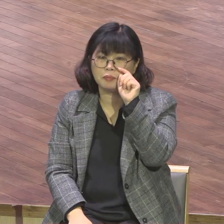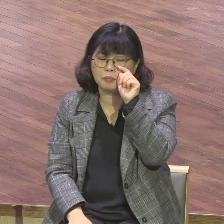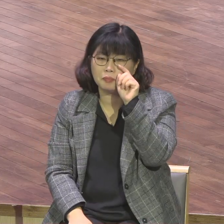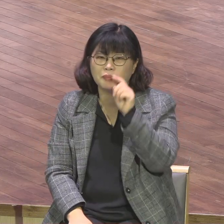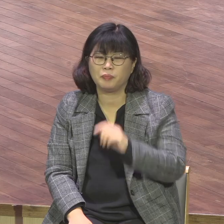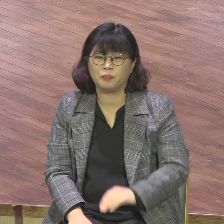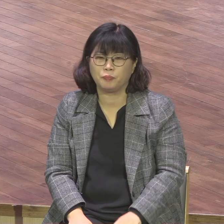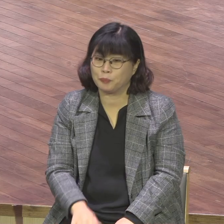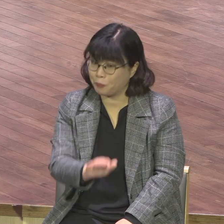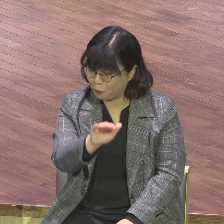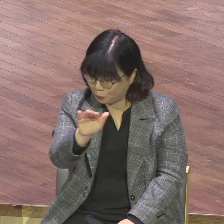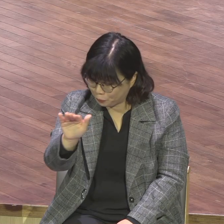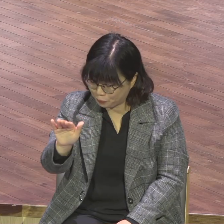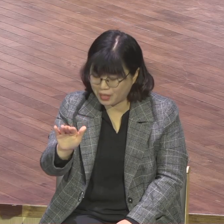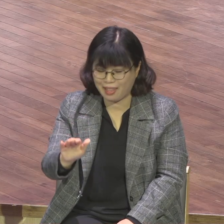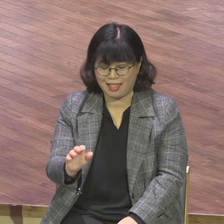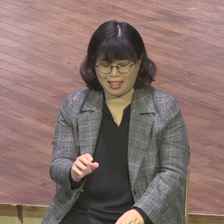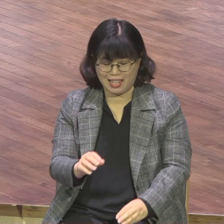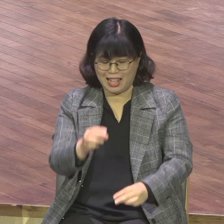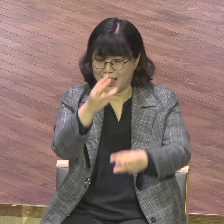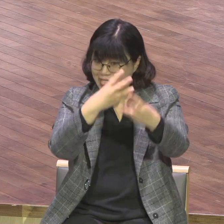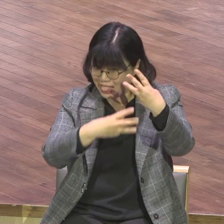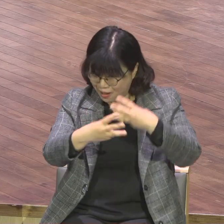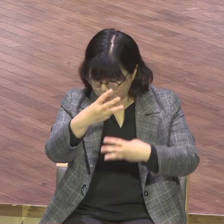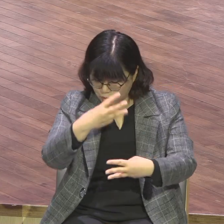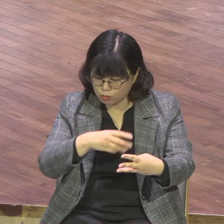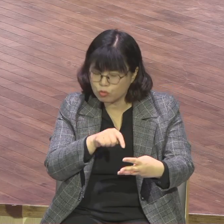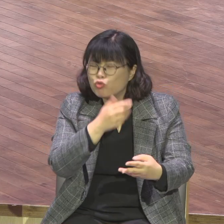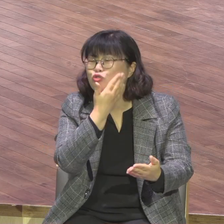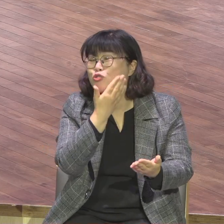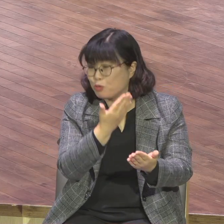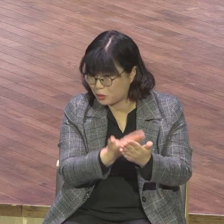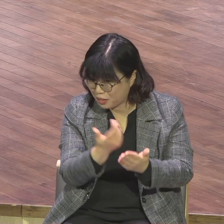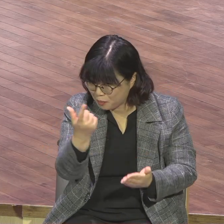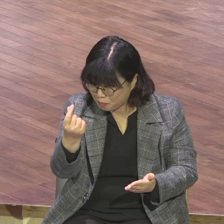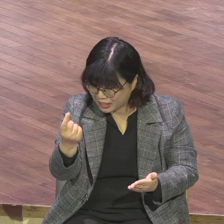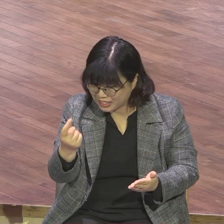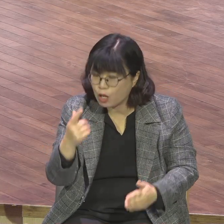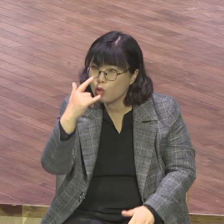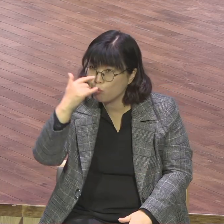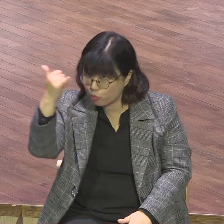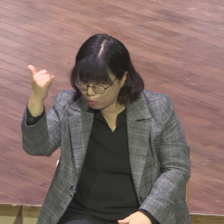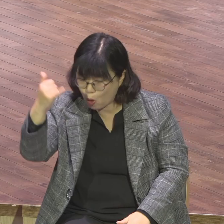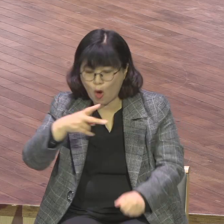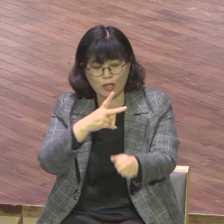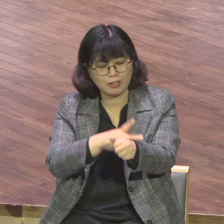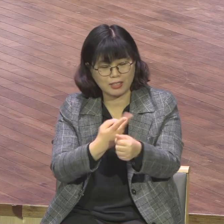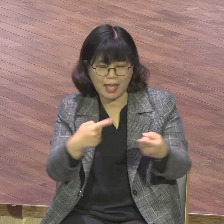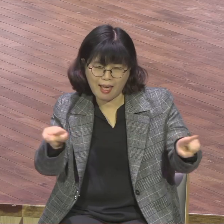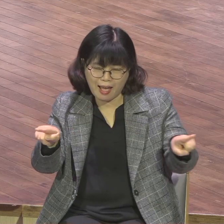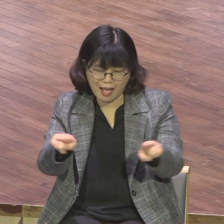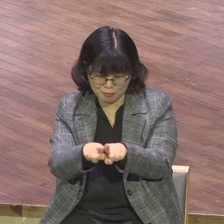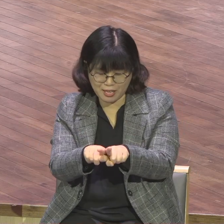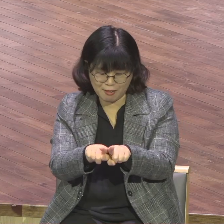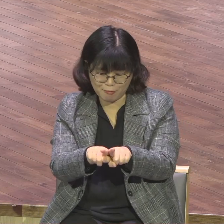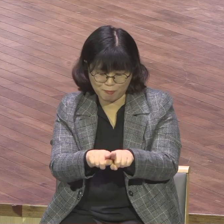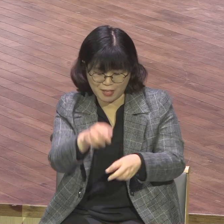교사가 렘너드들을 이 시대 3 서밋으로 복음 엘리트로 2, 3, 4, 5천 종족 복음의 시대